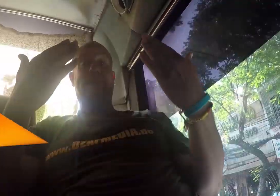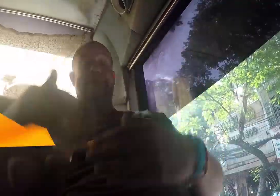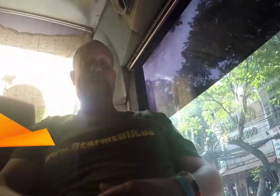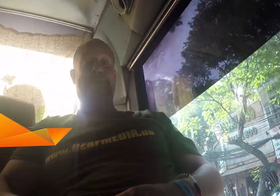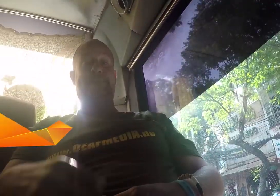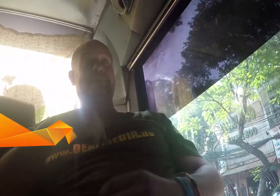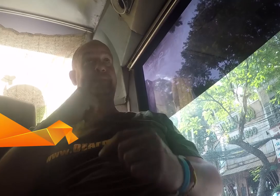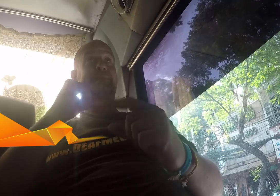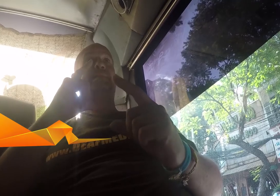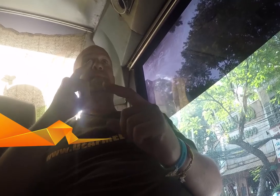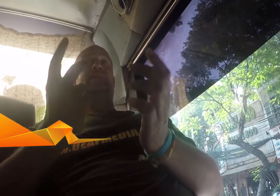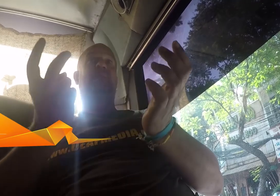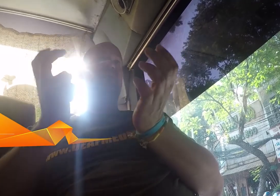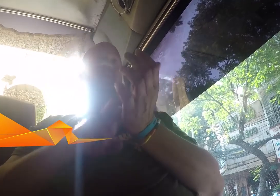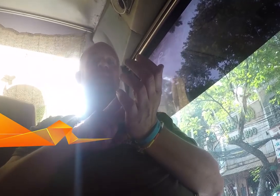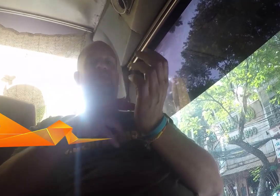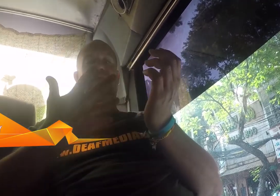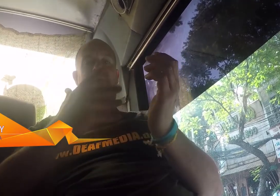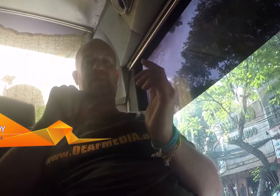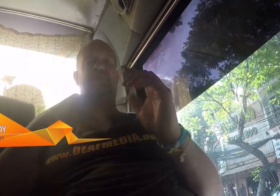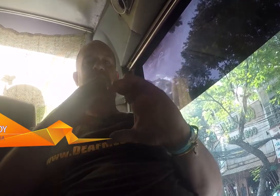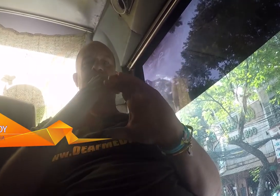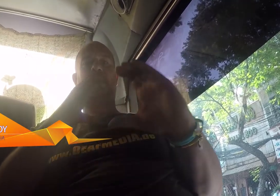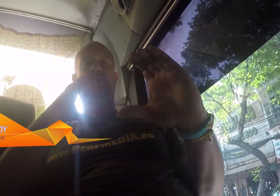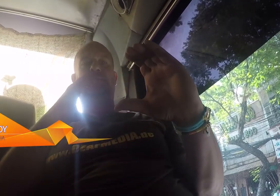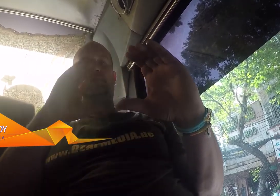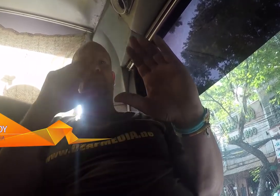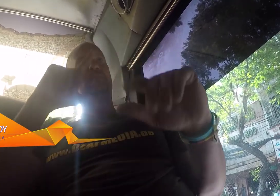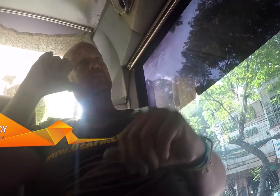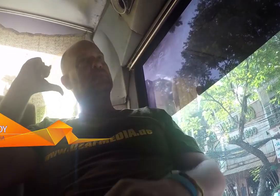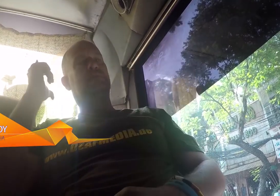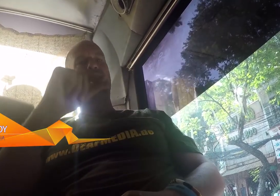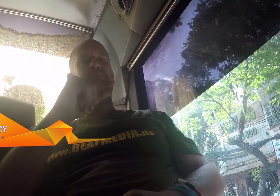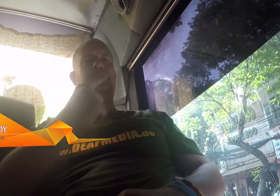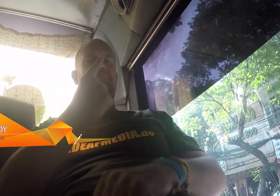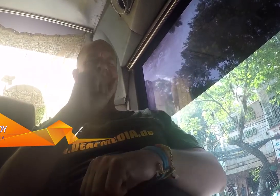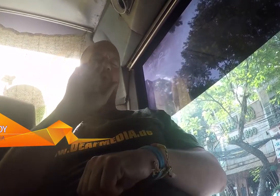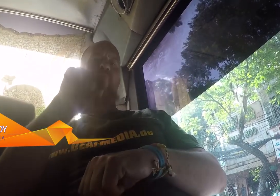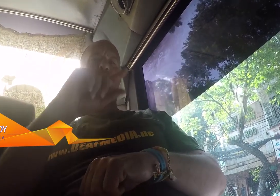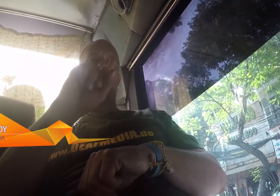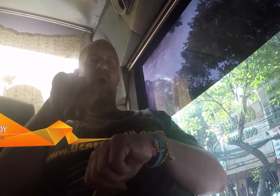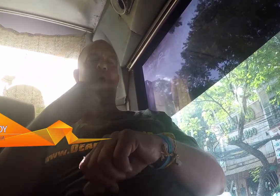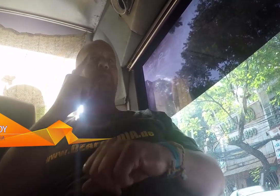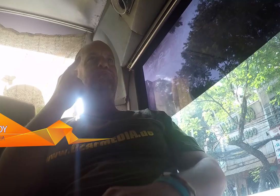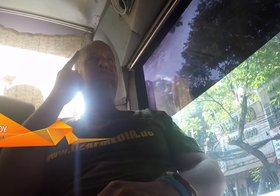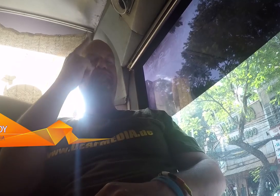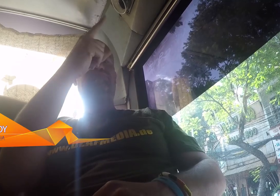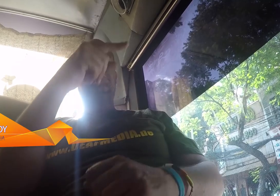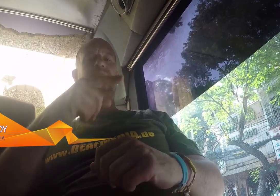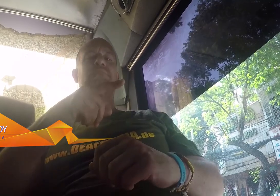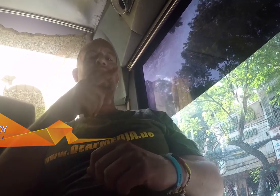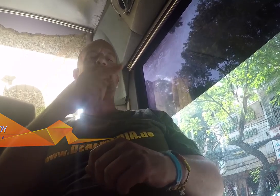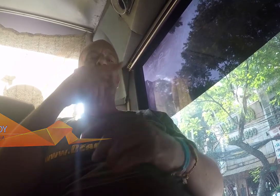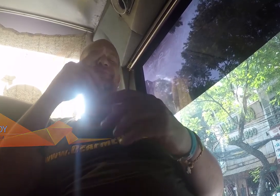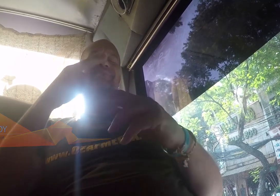Guten Morgen. Ich bin gerade aufgestanden und nehme jetzt den ersten Bus und fahre circa 1,5 Stunden